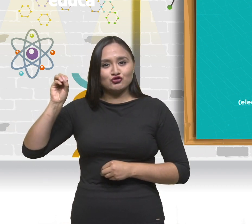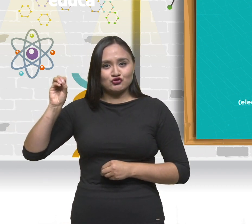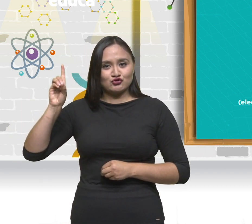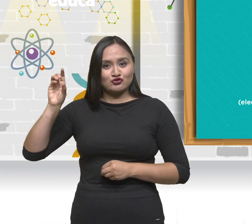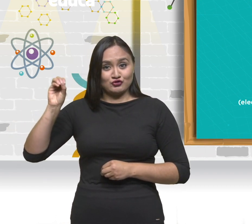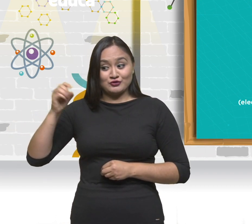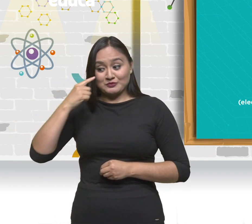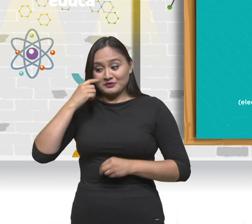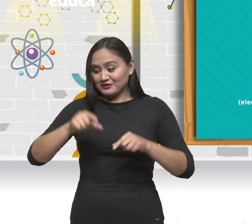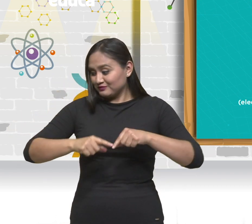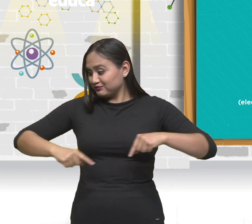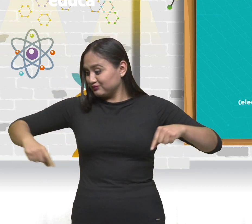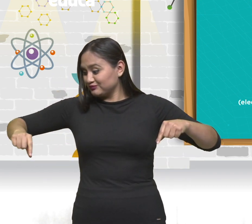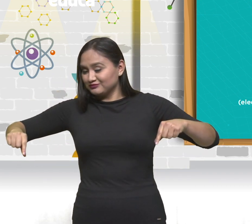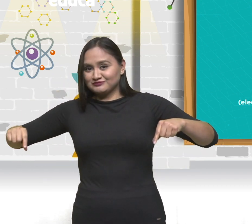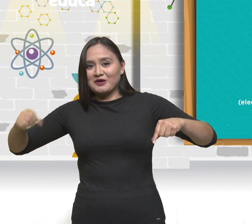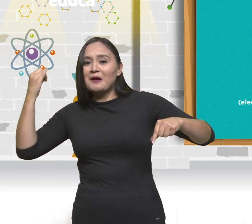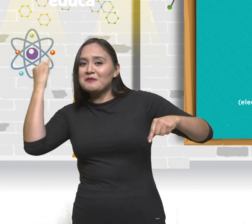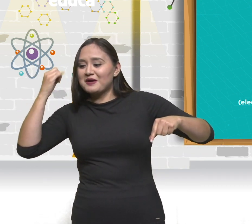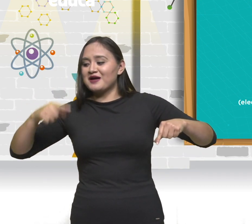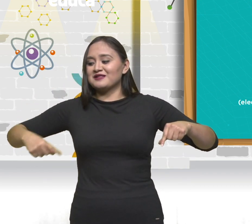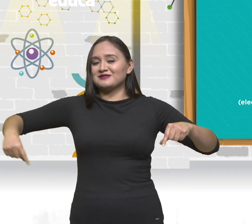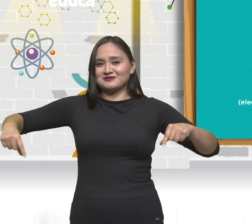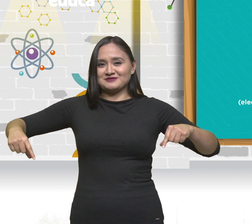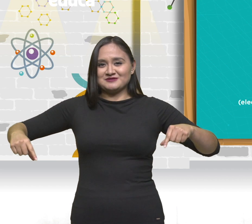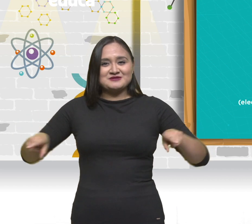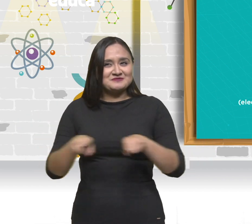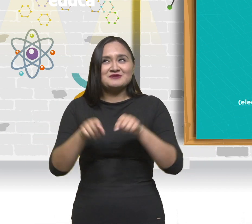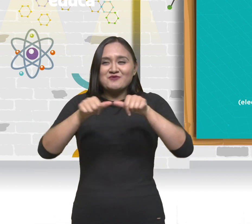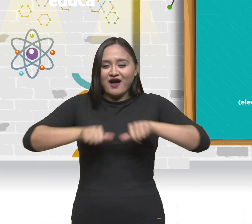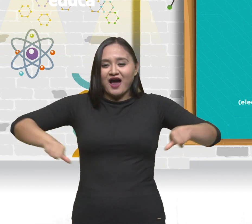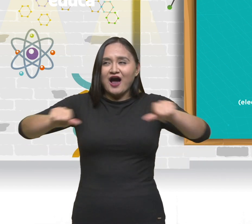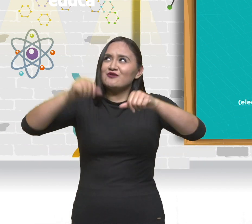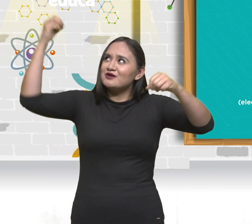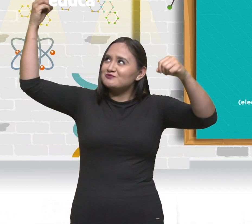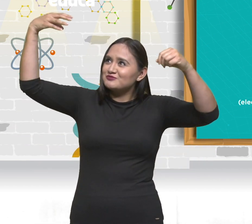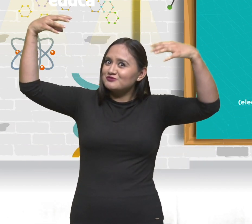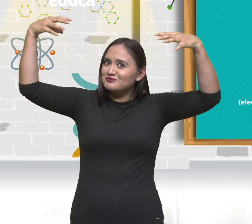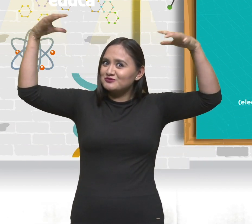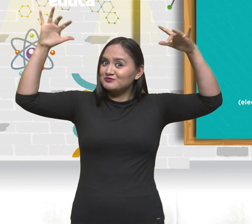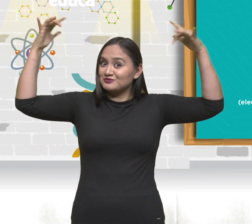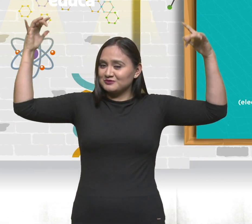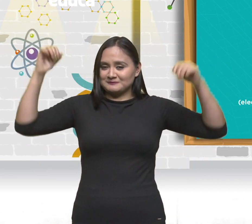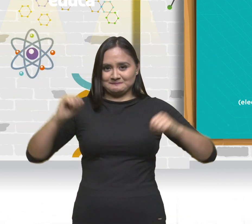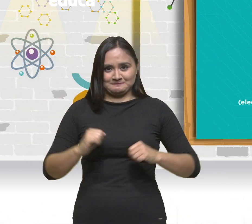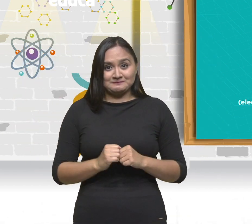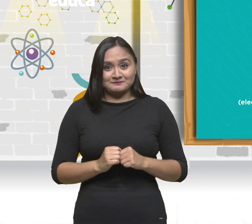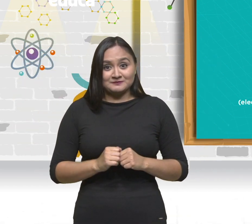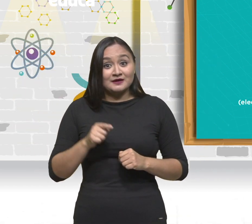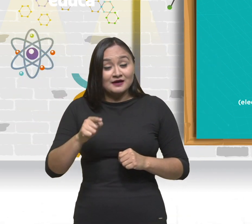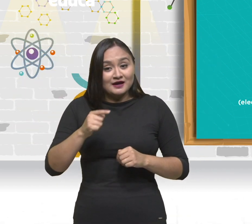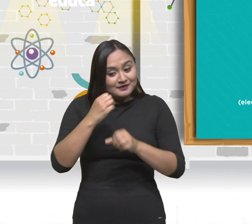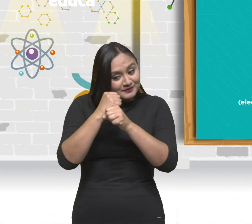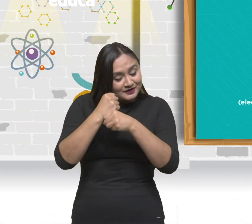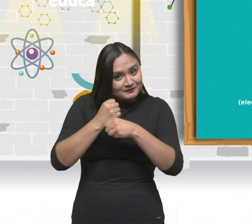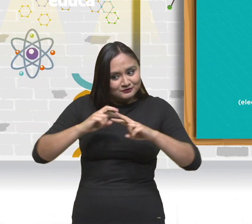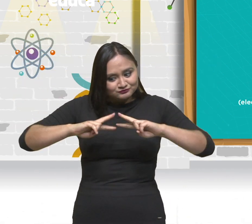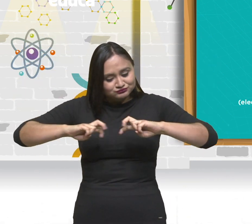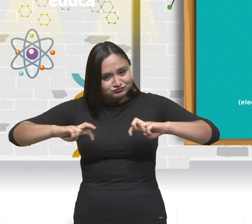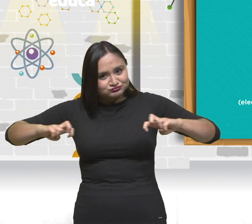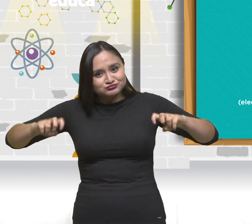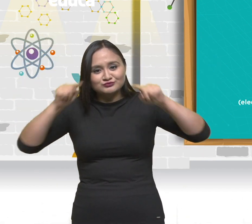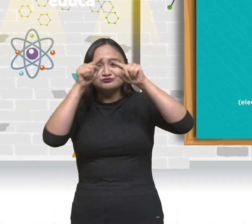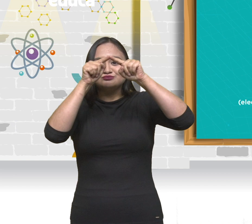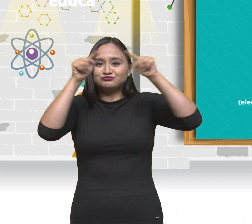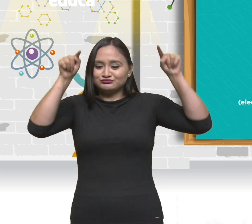los percibimos como una fluorescencia, así como las lámparas fluorescentes del aula. El experimento de Thomson definió un tubo de